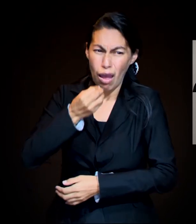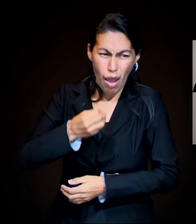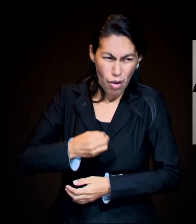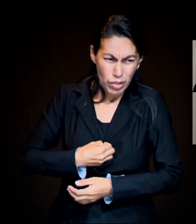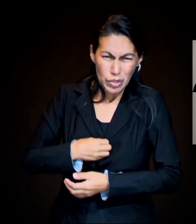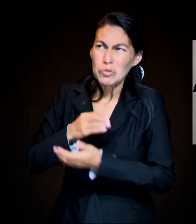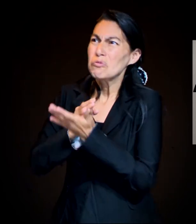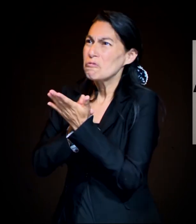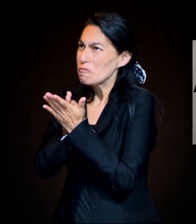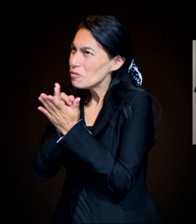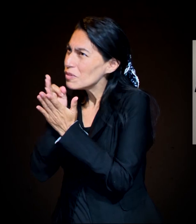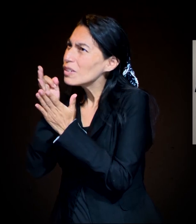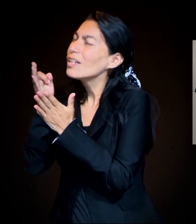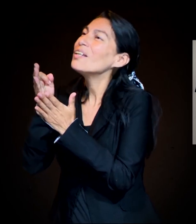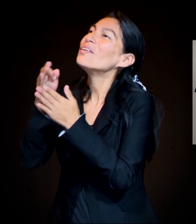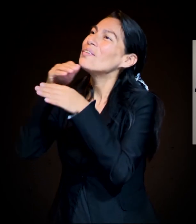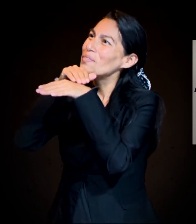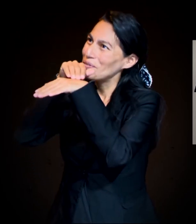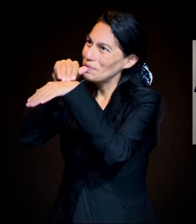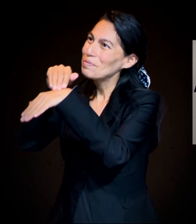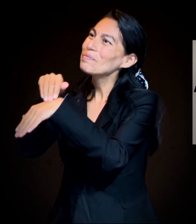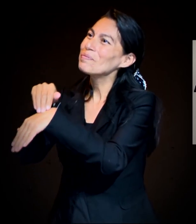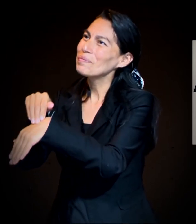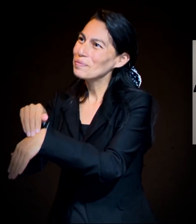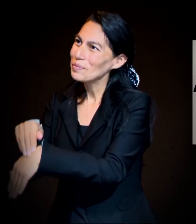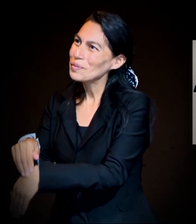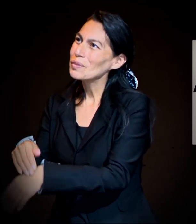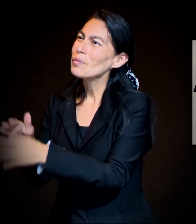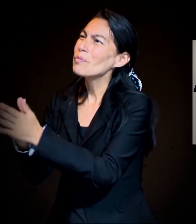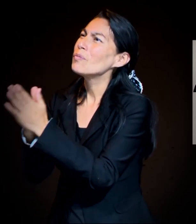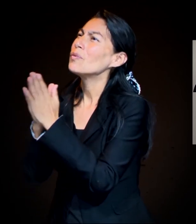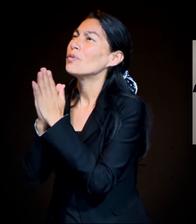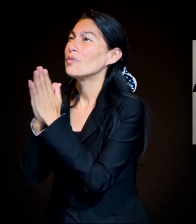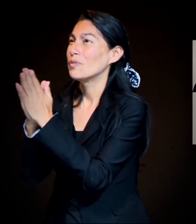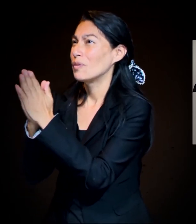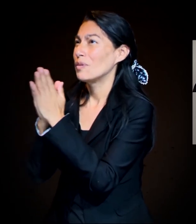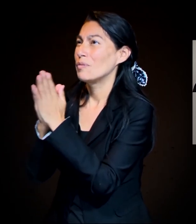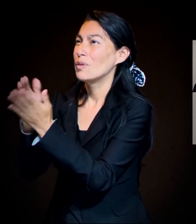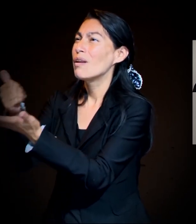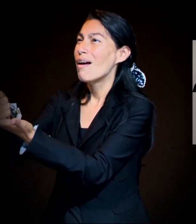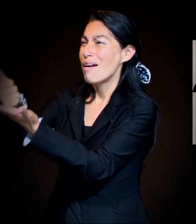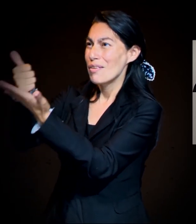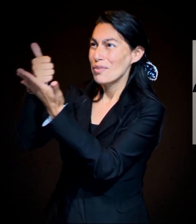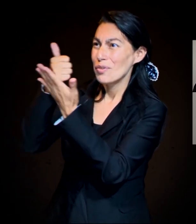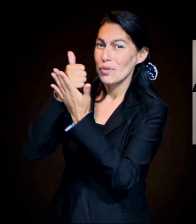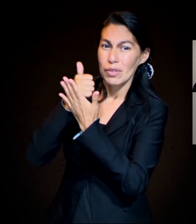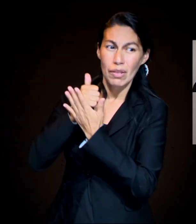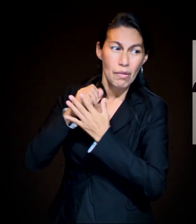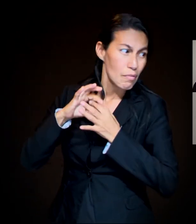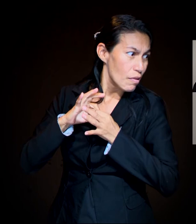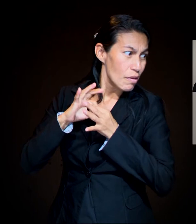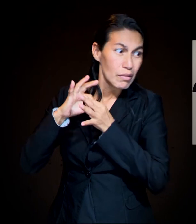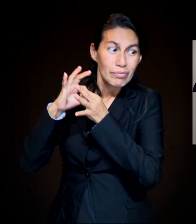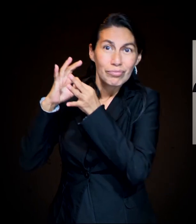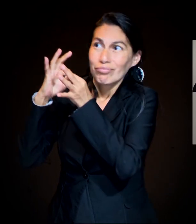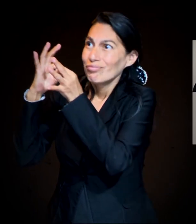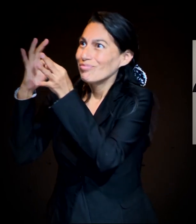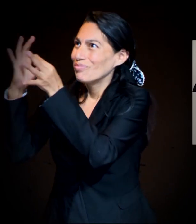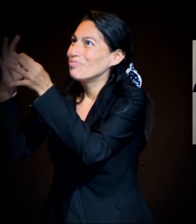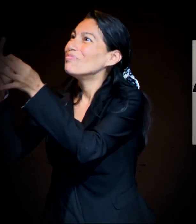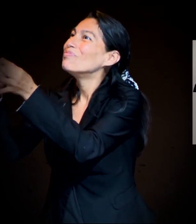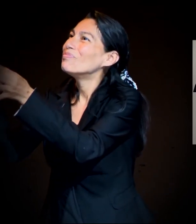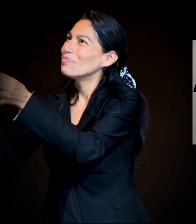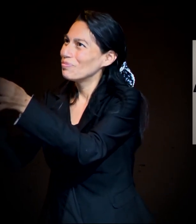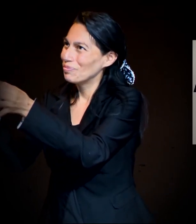mi camino, guardando lo que me has dicho. Dame fuerzas para estar de